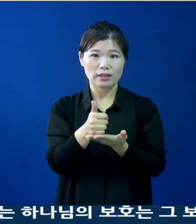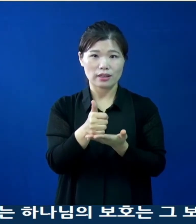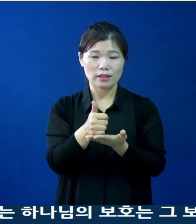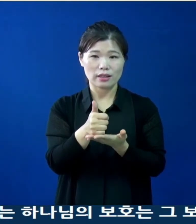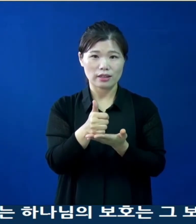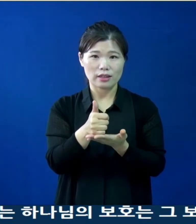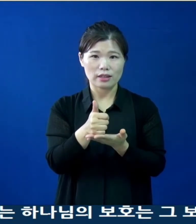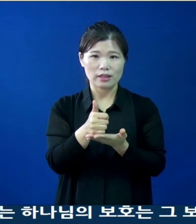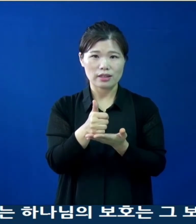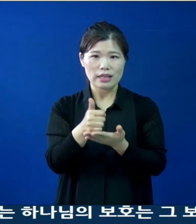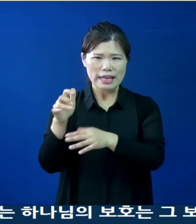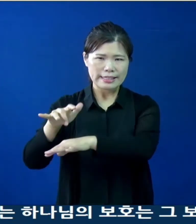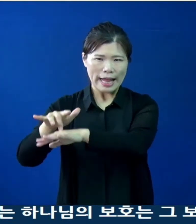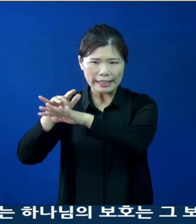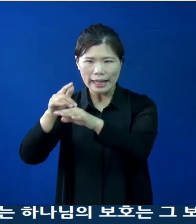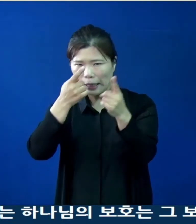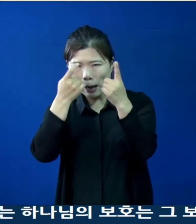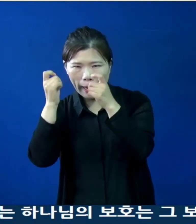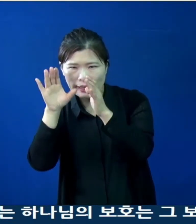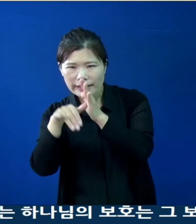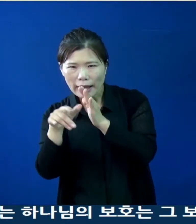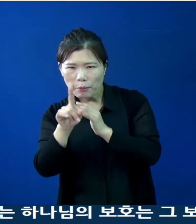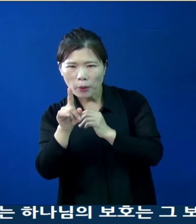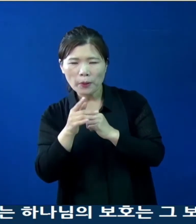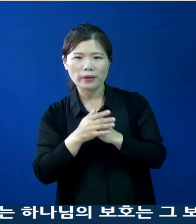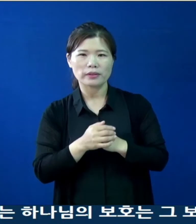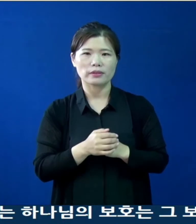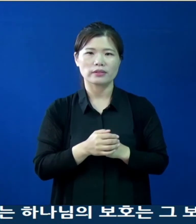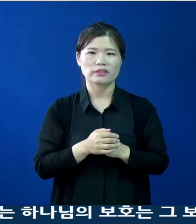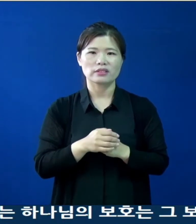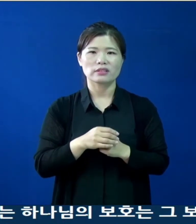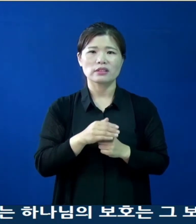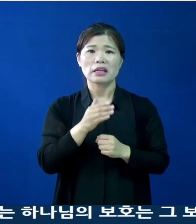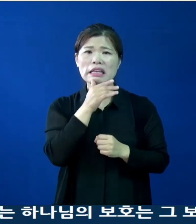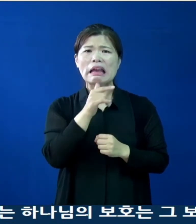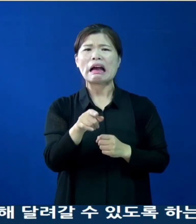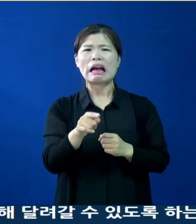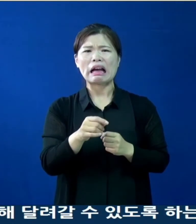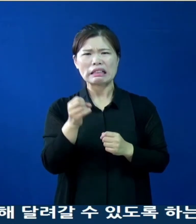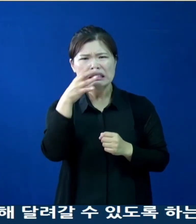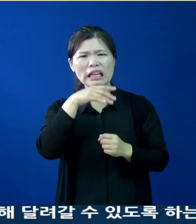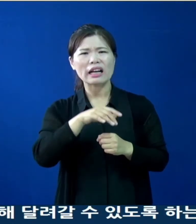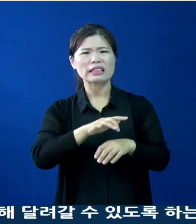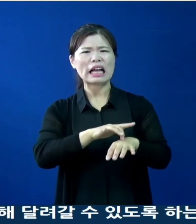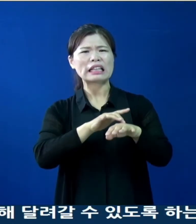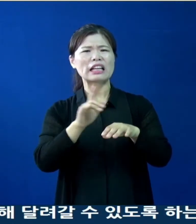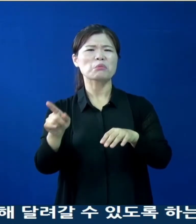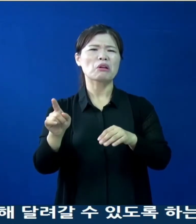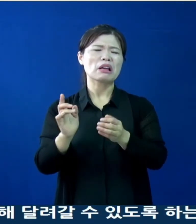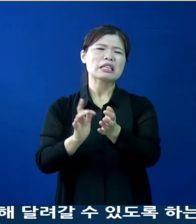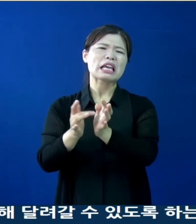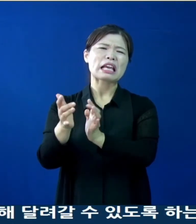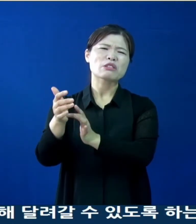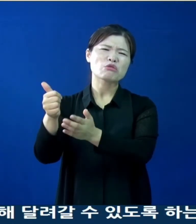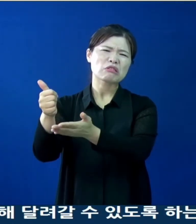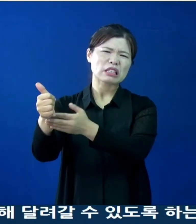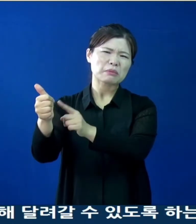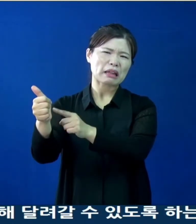예수님을 사단이 시험할 때 결국 뭘 시험했냐면은 그 자리에서 영광 받고 끝내세요. 무슨 십자가까지